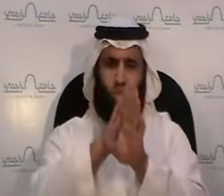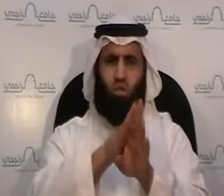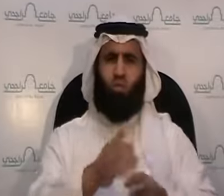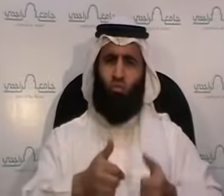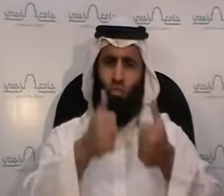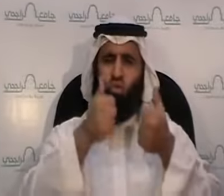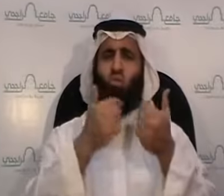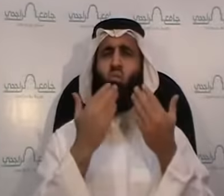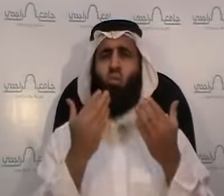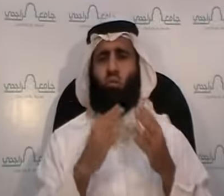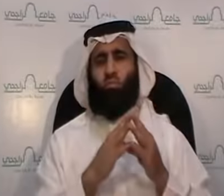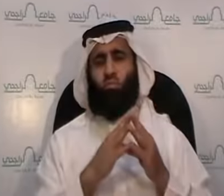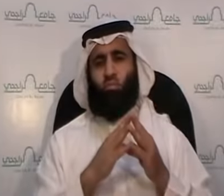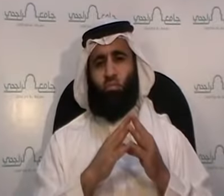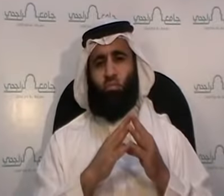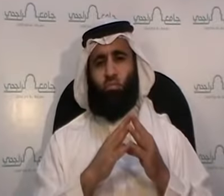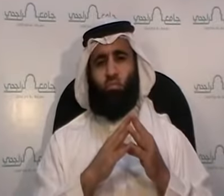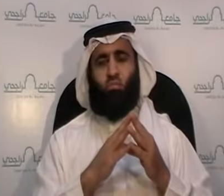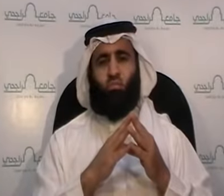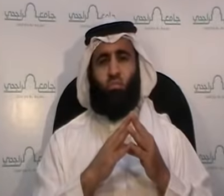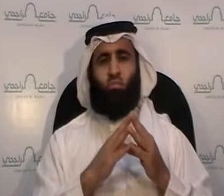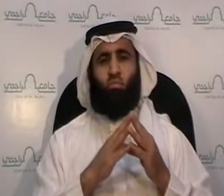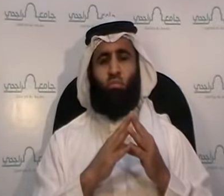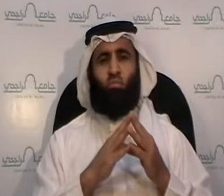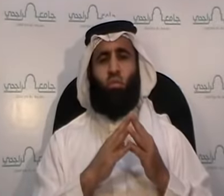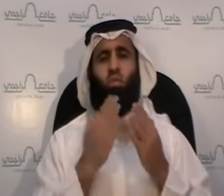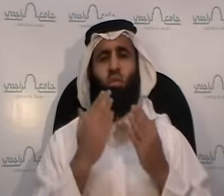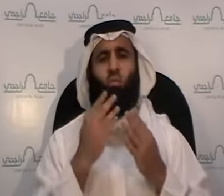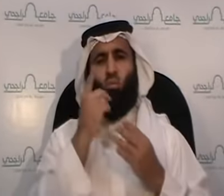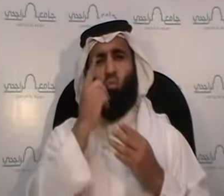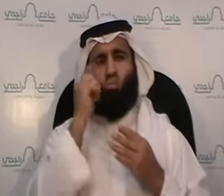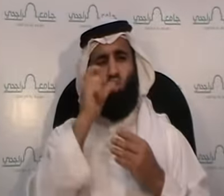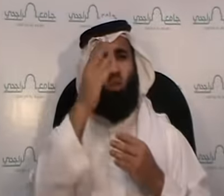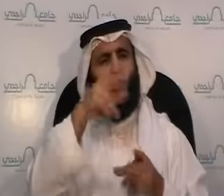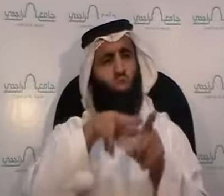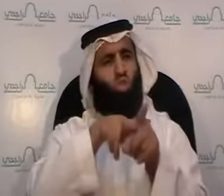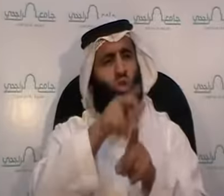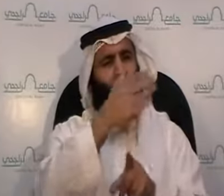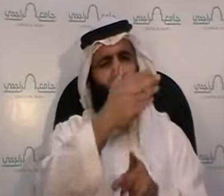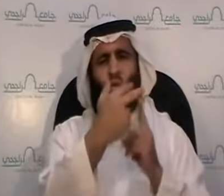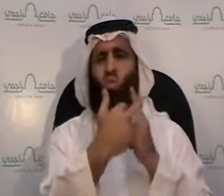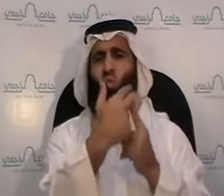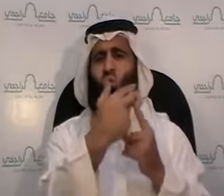ومؤيدا ومعينا، اللهم إنهم مظلومون فانتصر لهم، اللهم إنهم